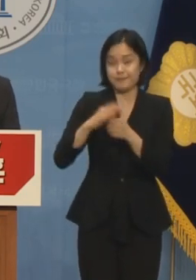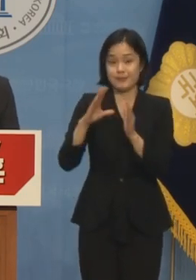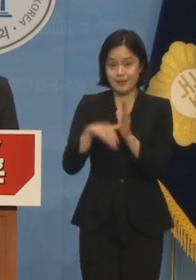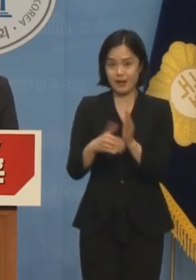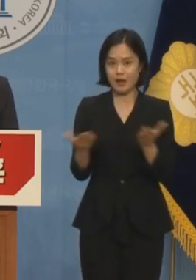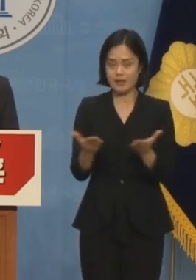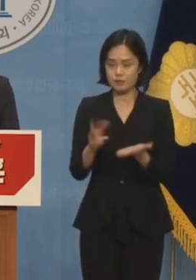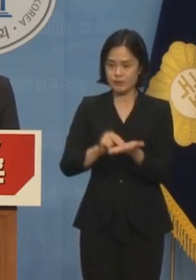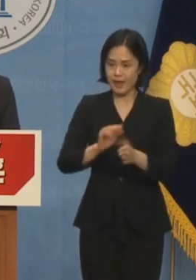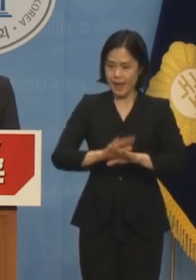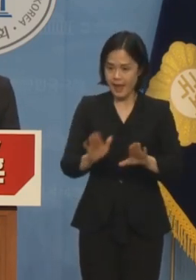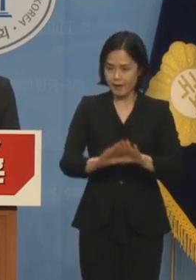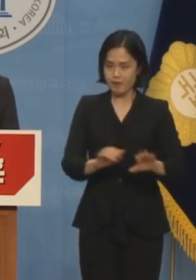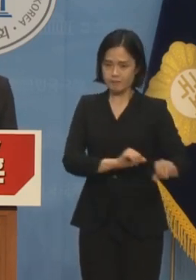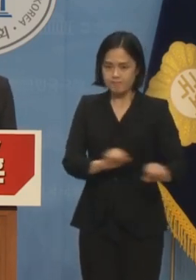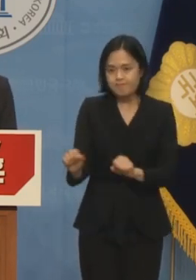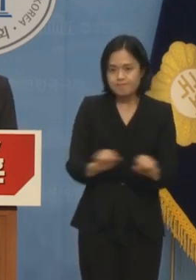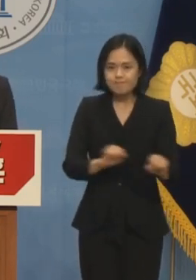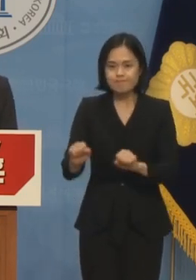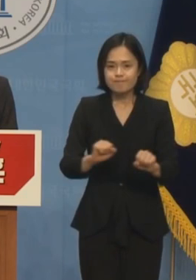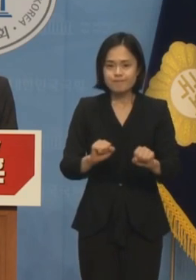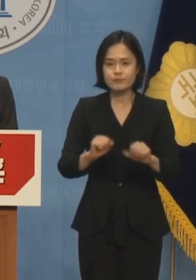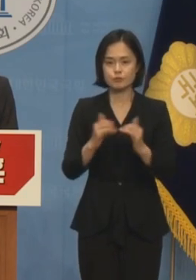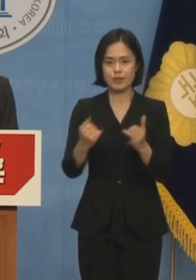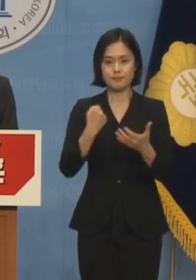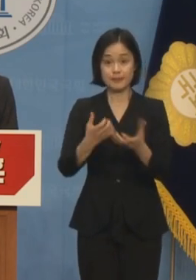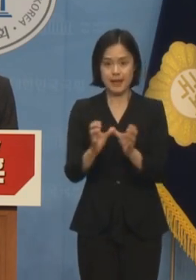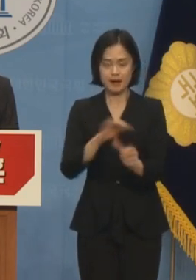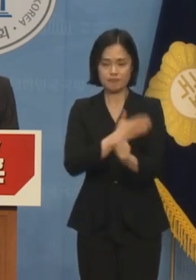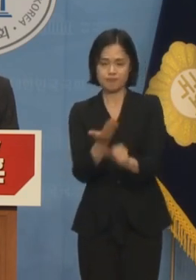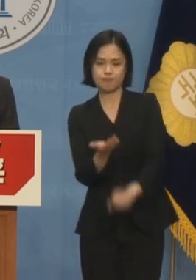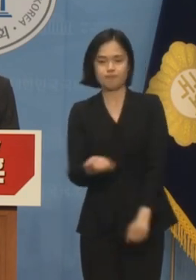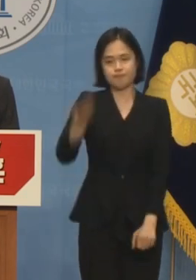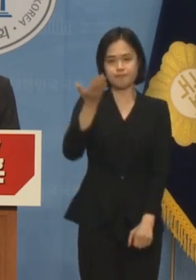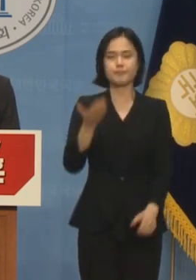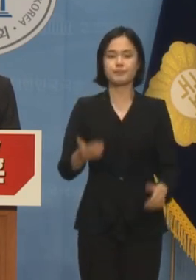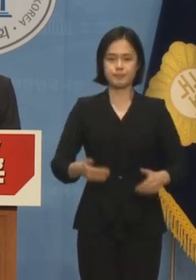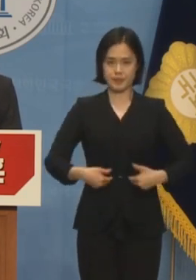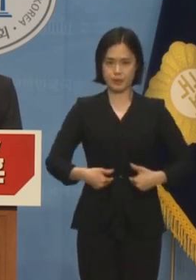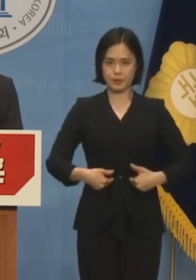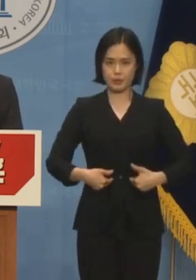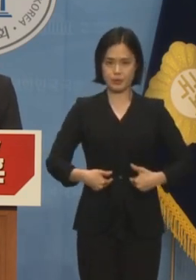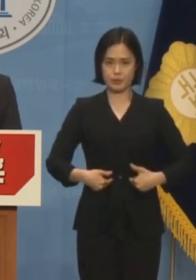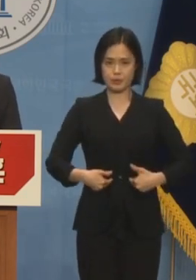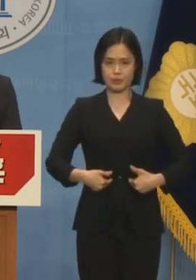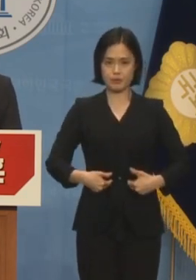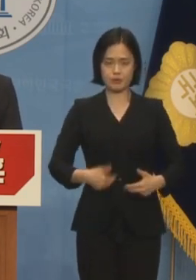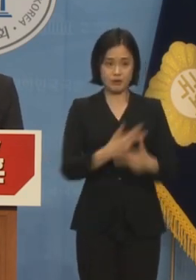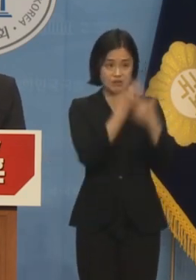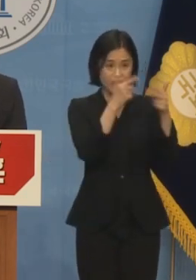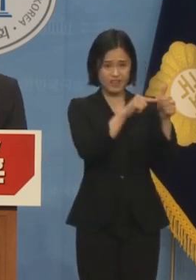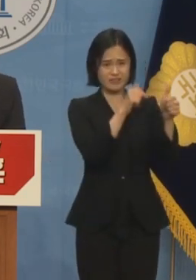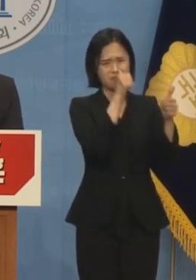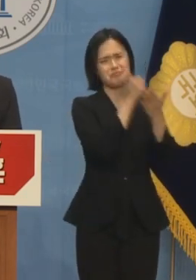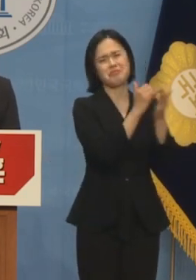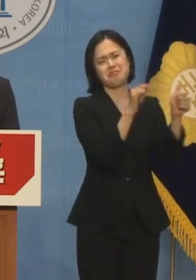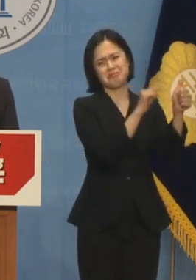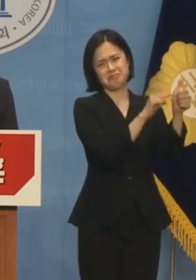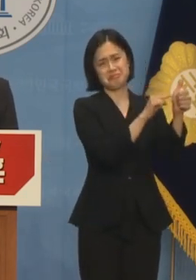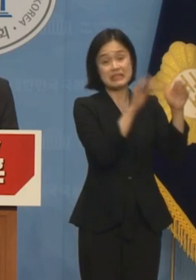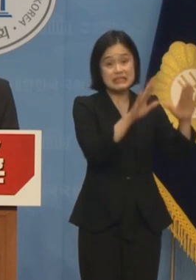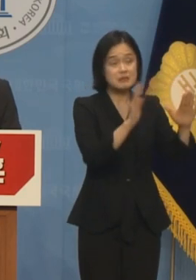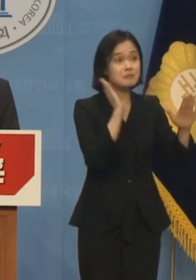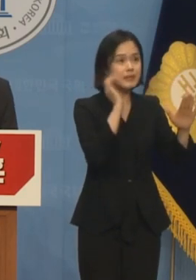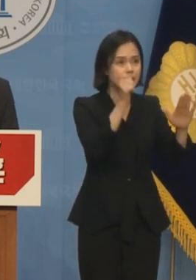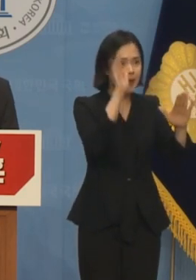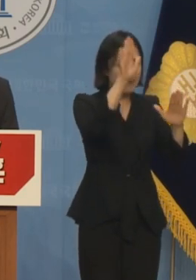답을 찾아오는 정당으로 우리는 업그레이드 돼야 합니다. 그래야 범죄자가 대통령 되겠다고